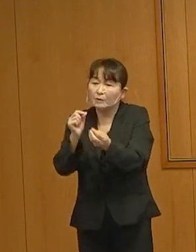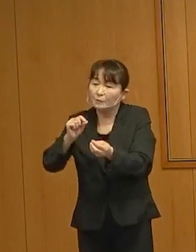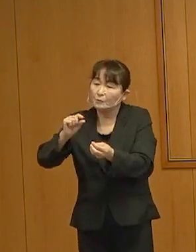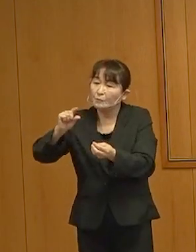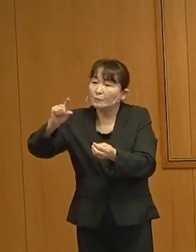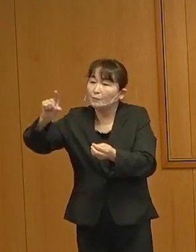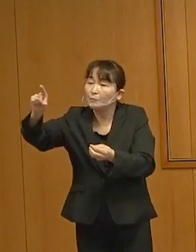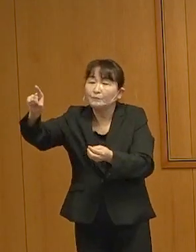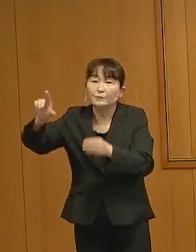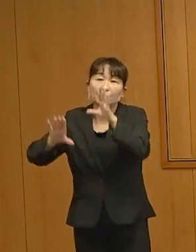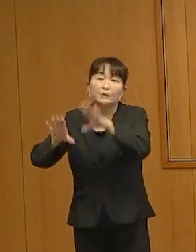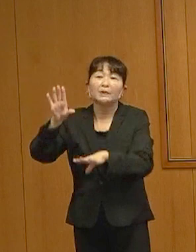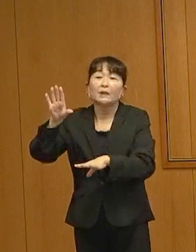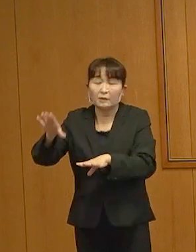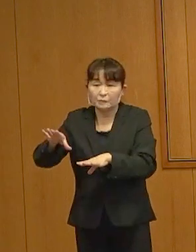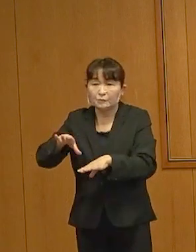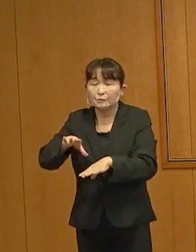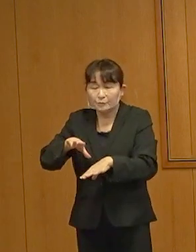月間で10代では